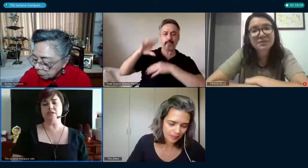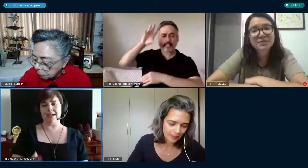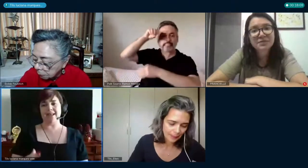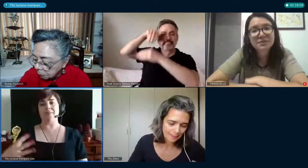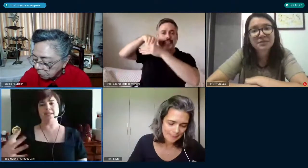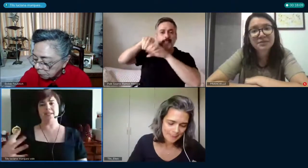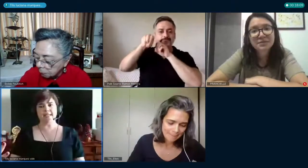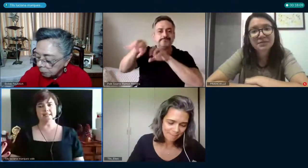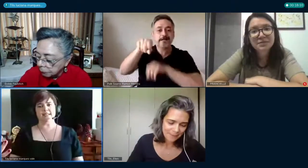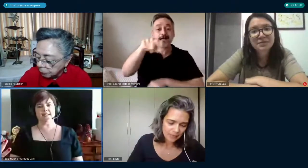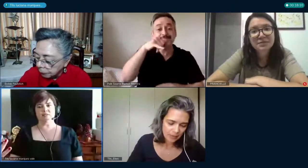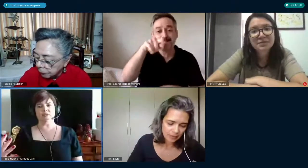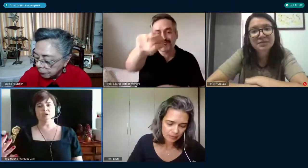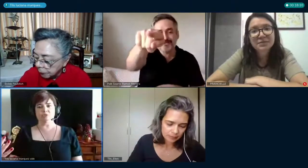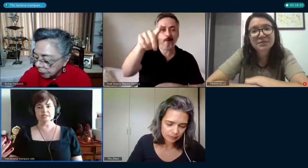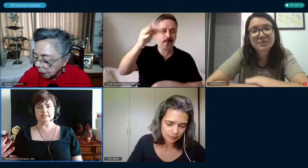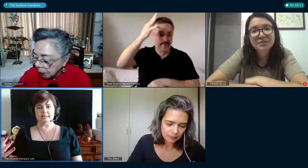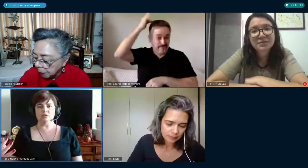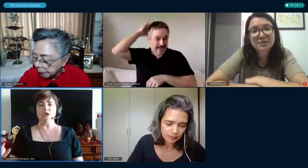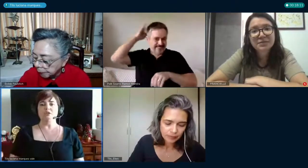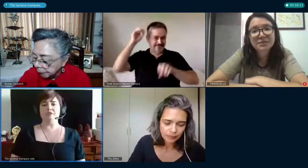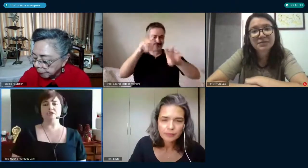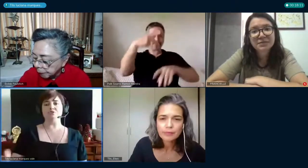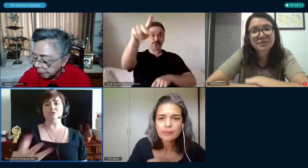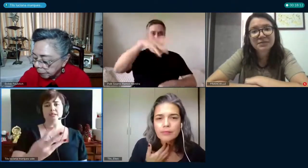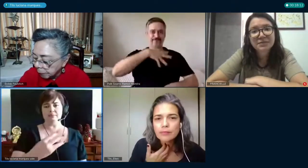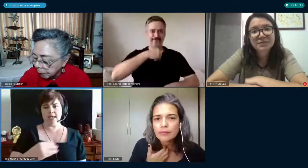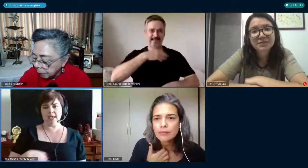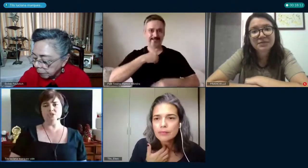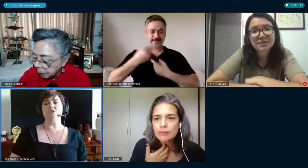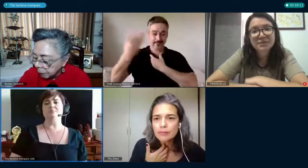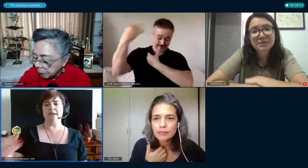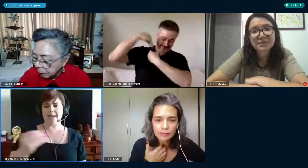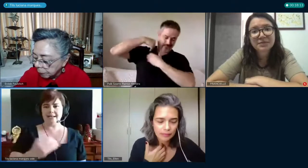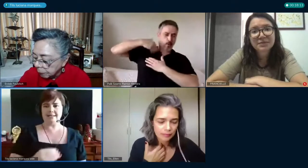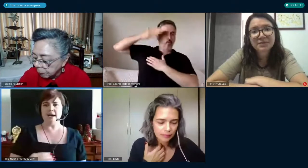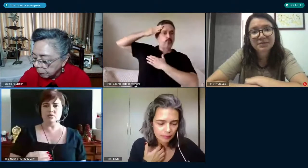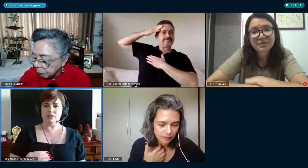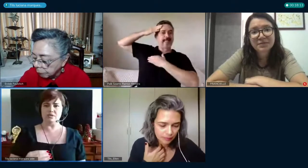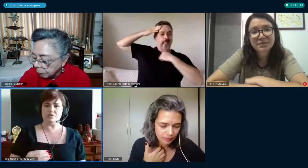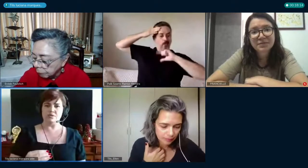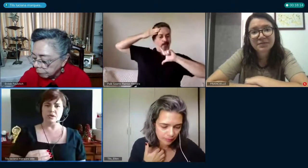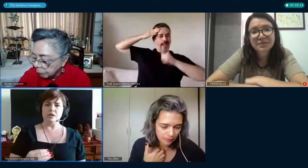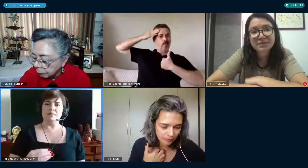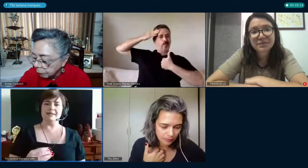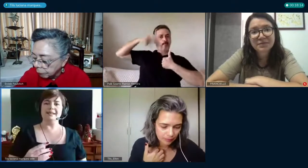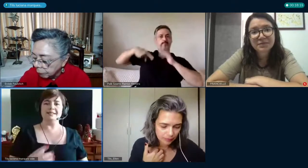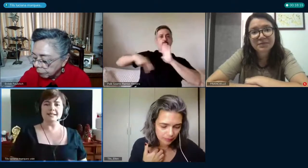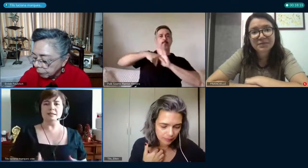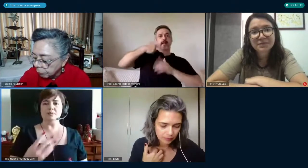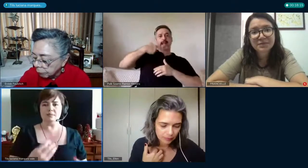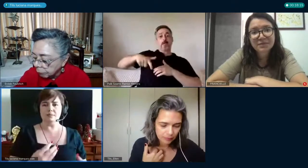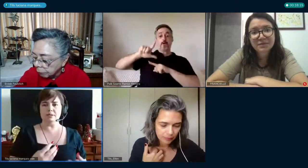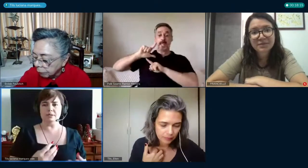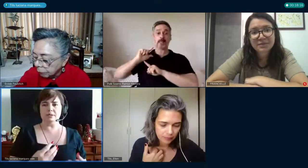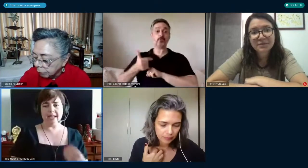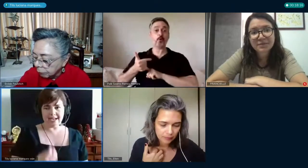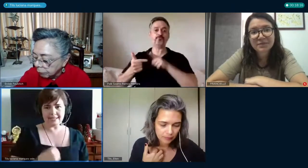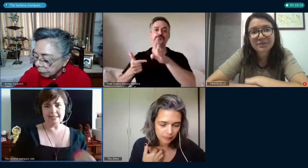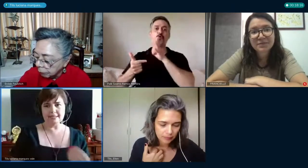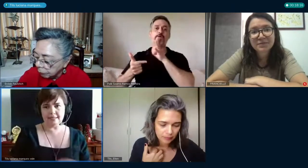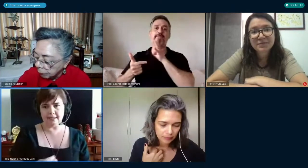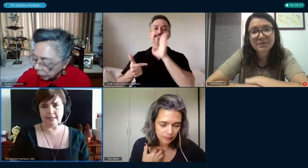Faust, quando ela apresenta essa questão da harmonização, vem justamente para casar com isso, para trazer essa